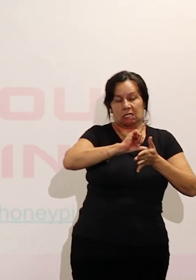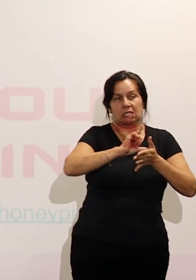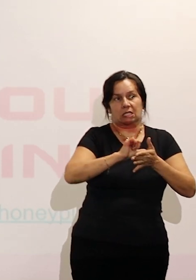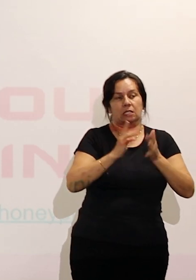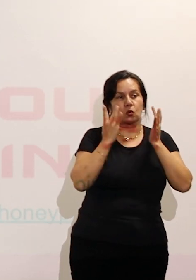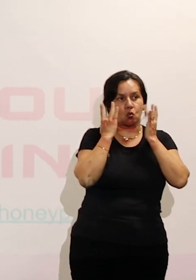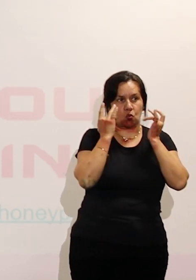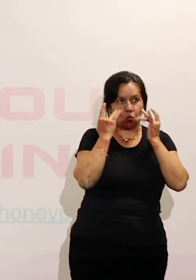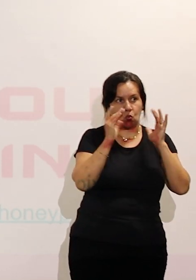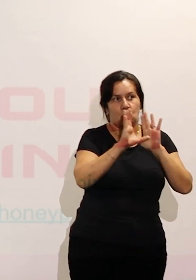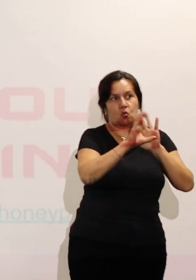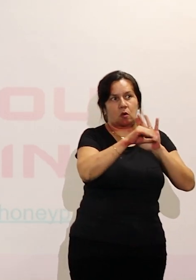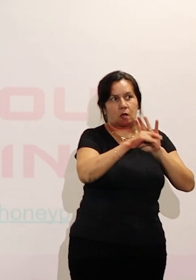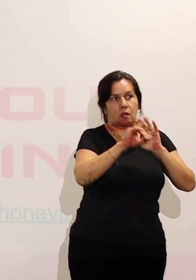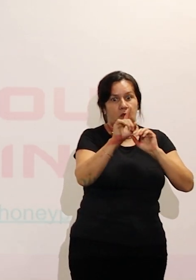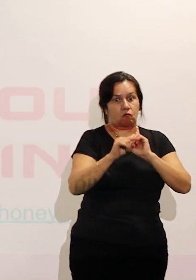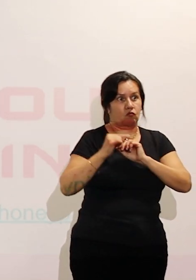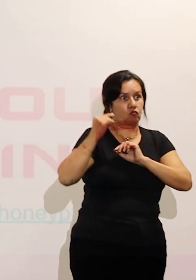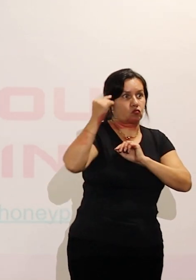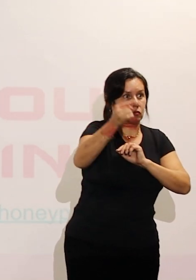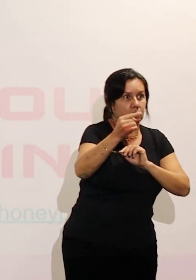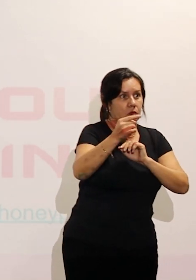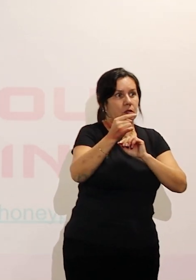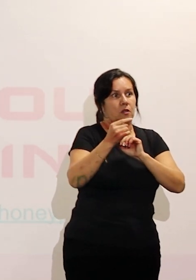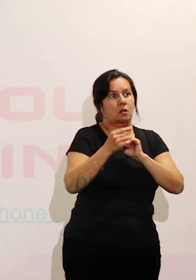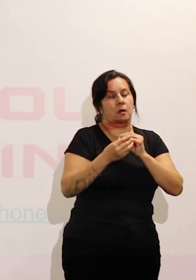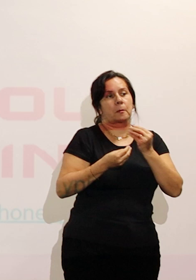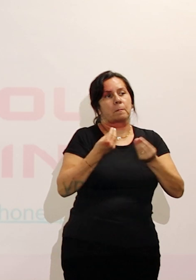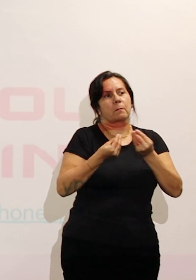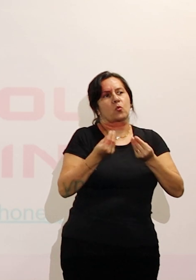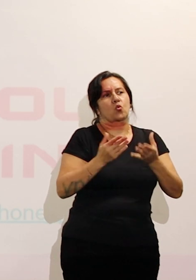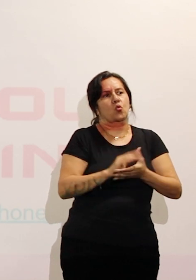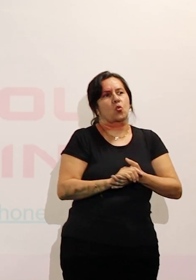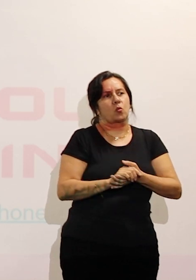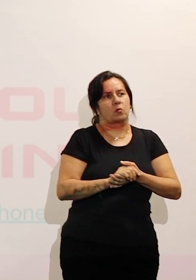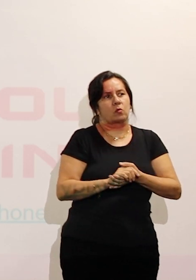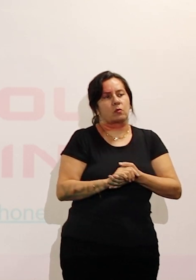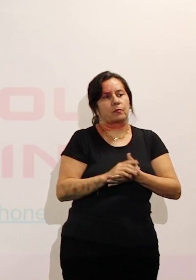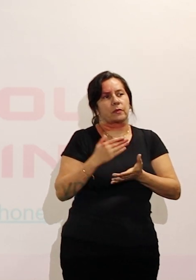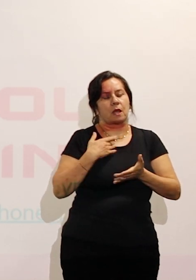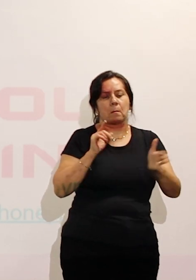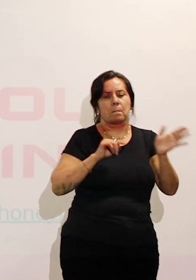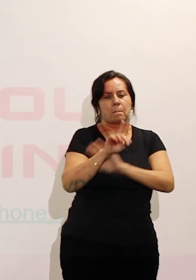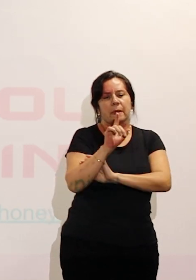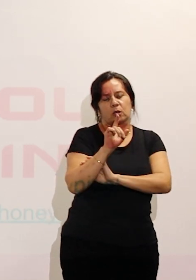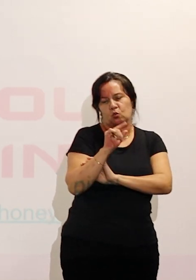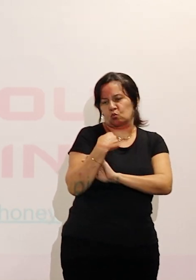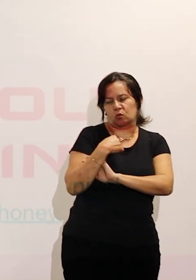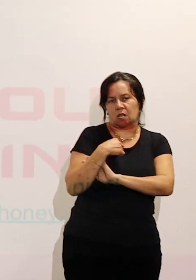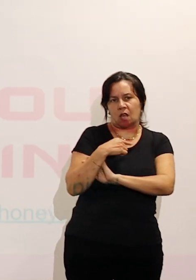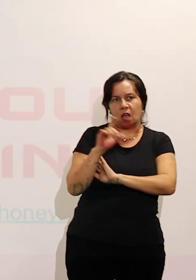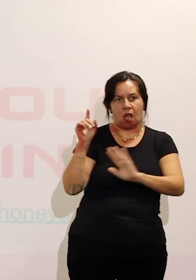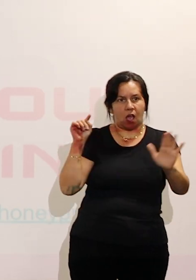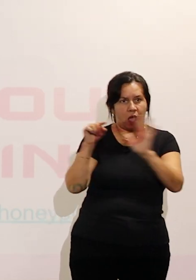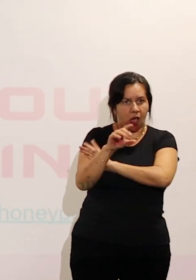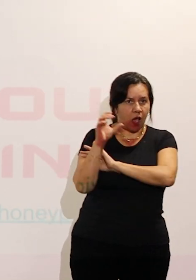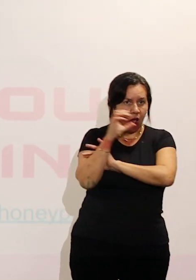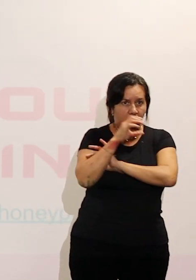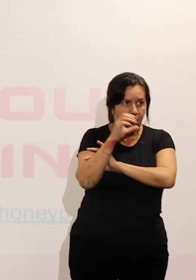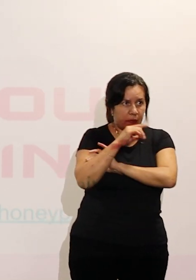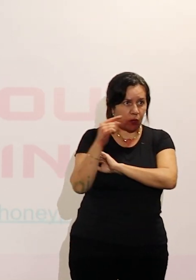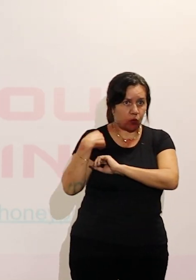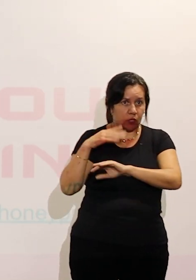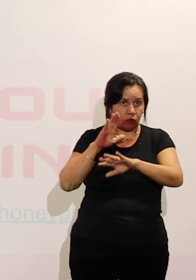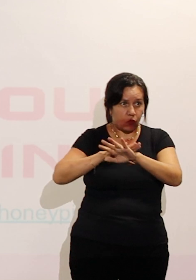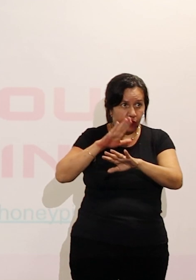art. Fomos direto para as animações ali do personagem principal. Então, acho que se eu colocar minha pergunta de uma forma direta quando eu for